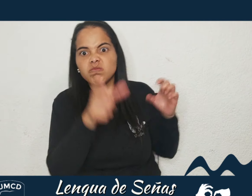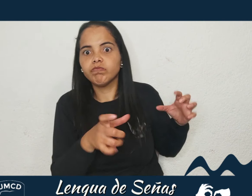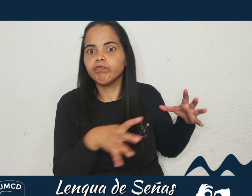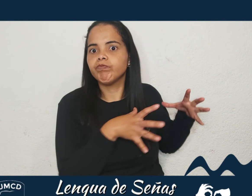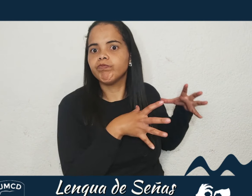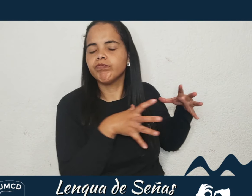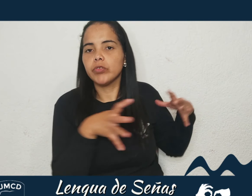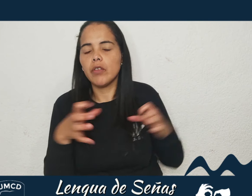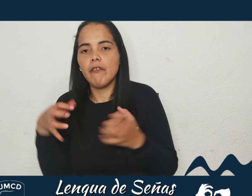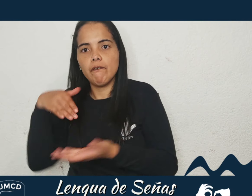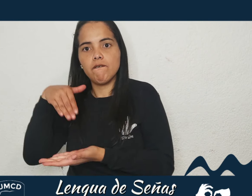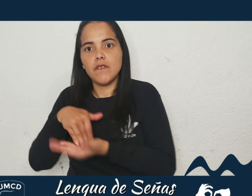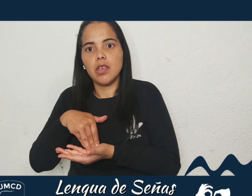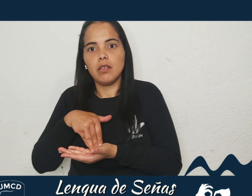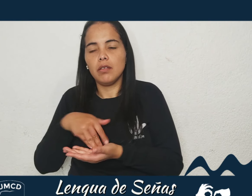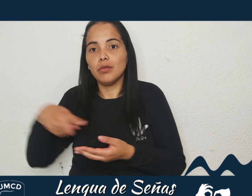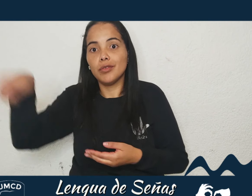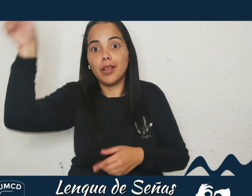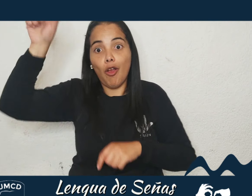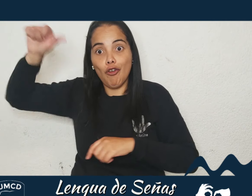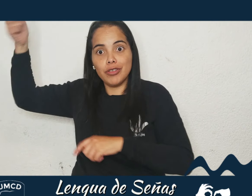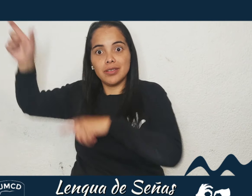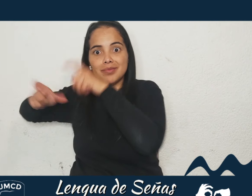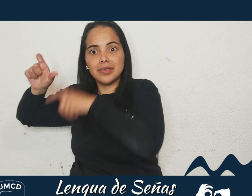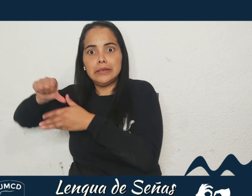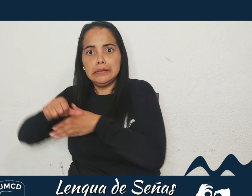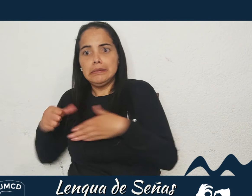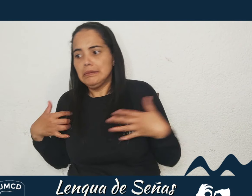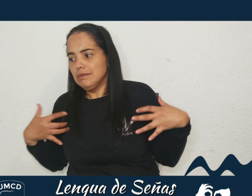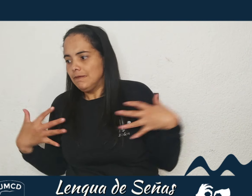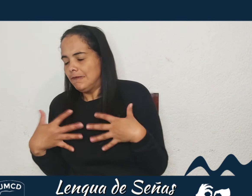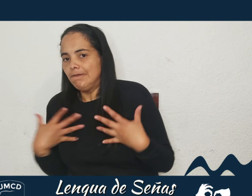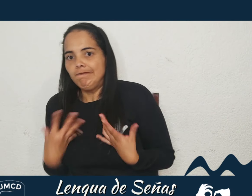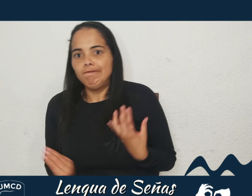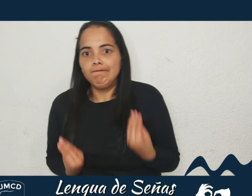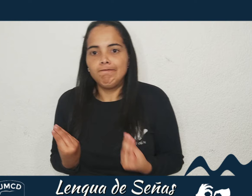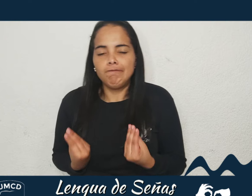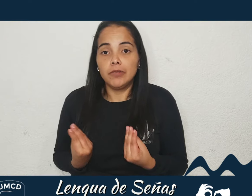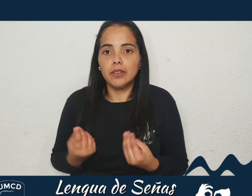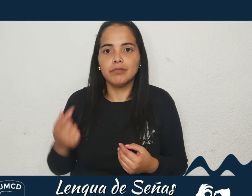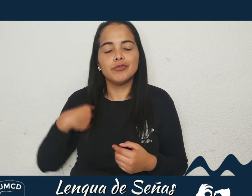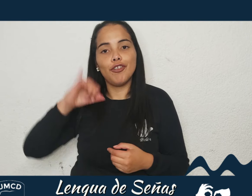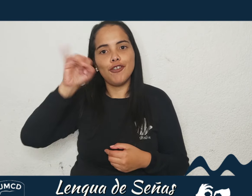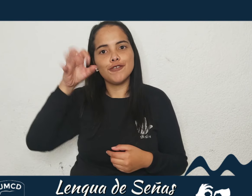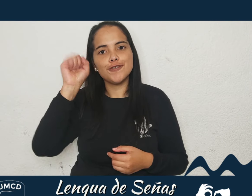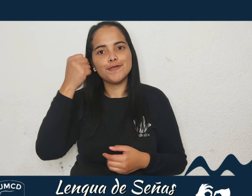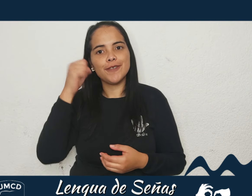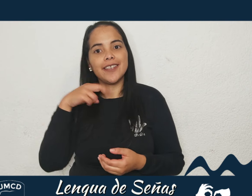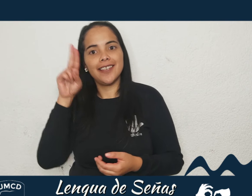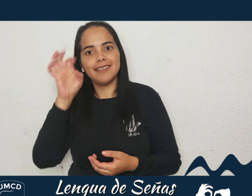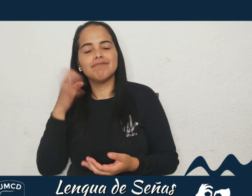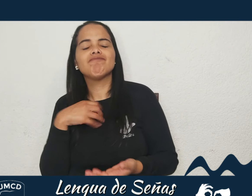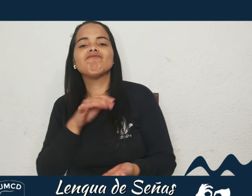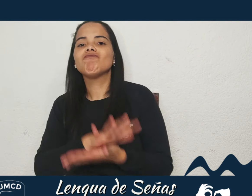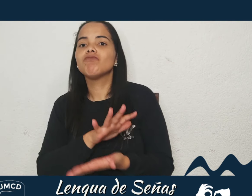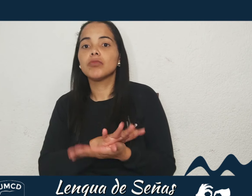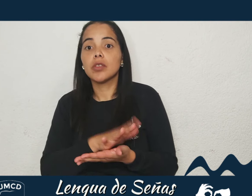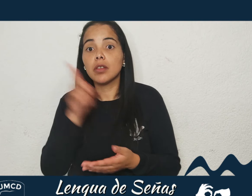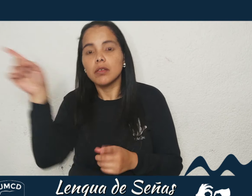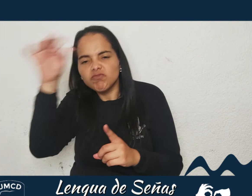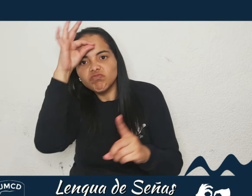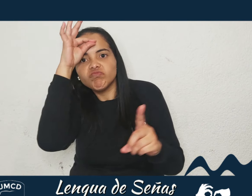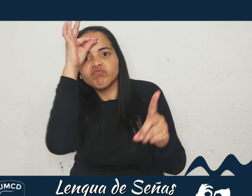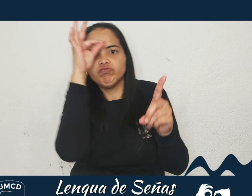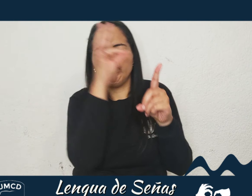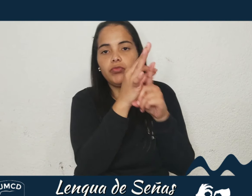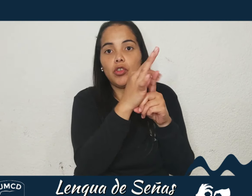si ellos escucharon esa historia, el temor de ellos también creció más y más. Entonces, como vemos, la